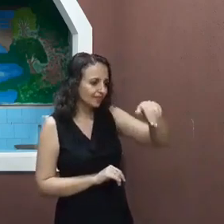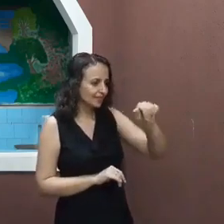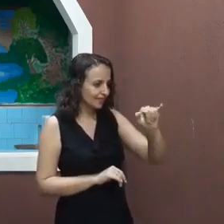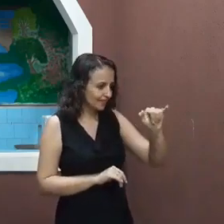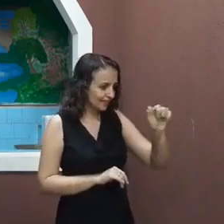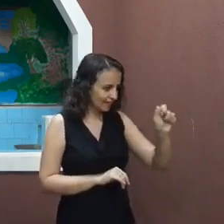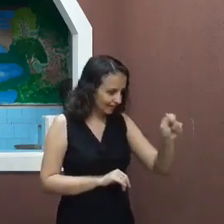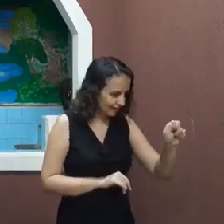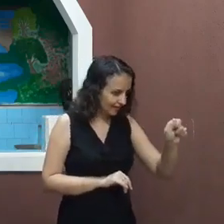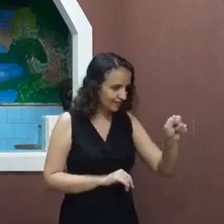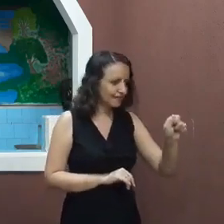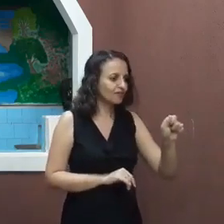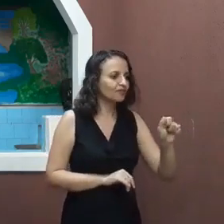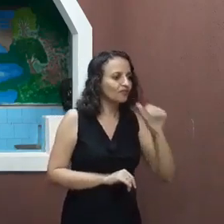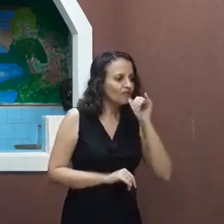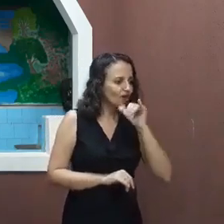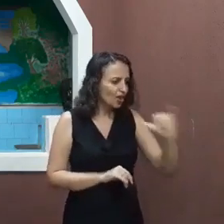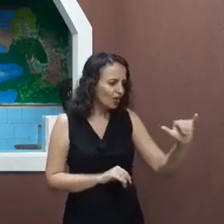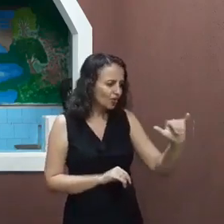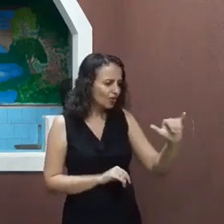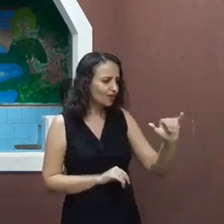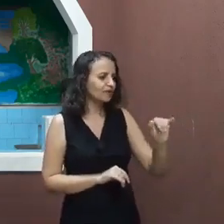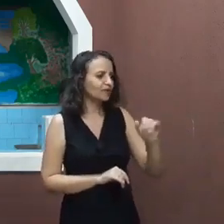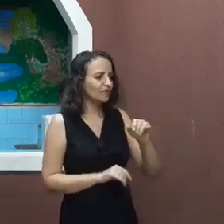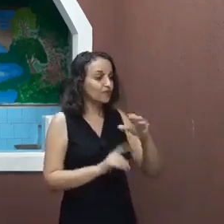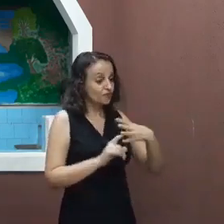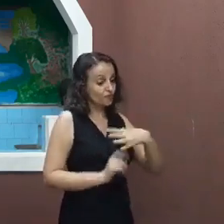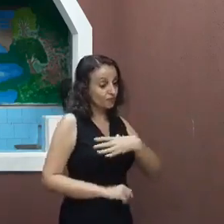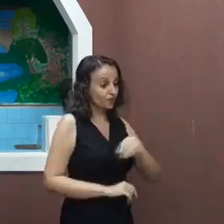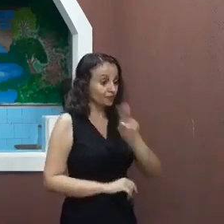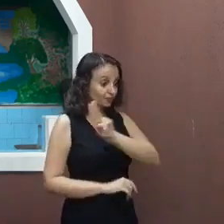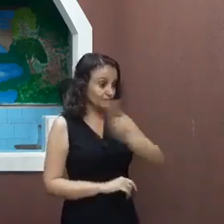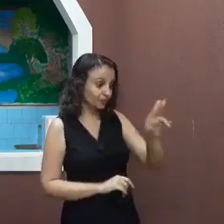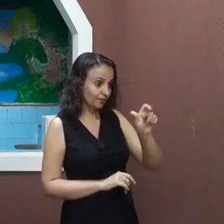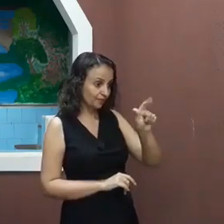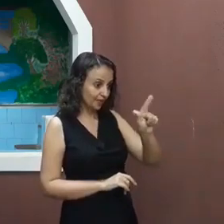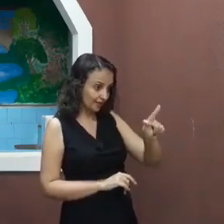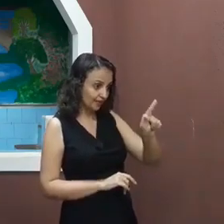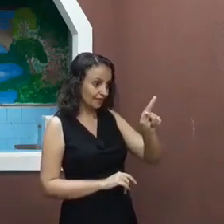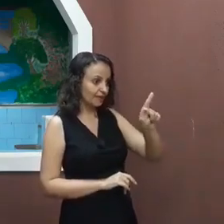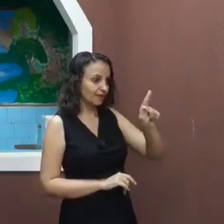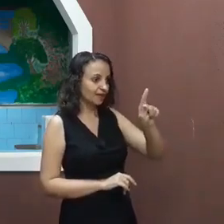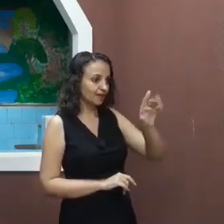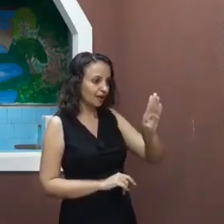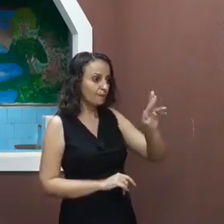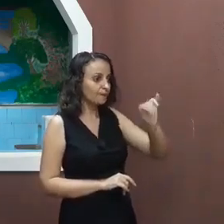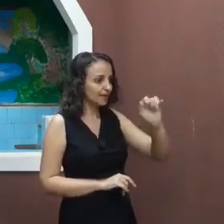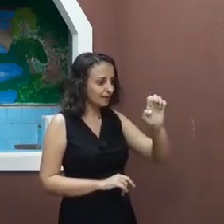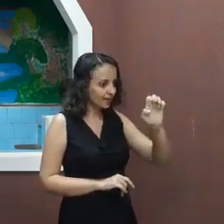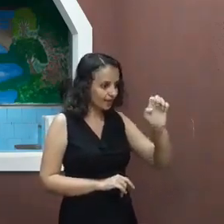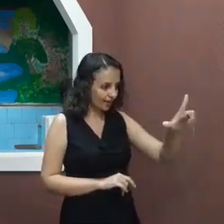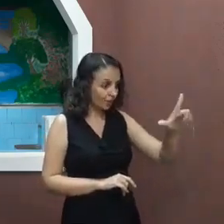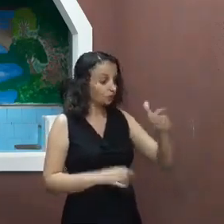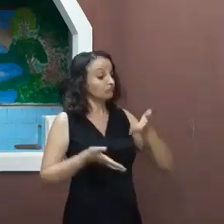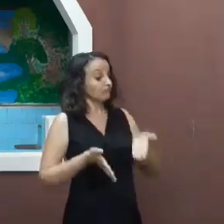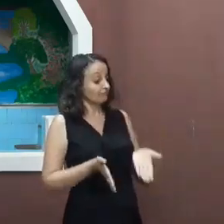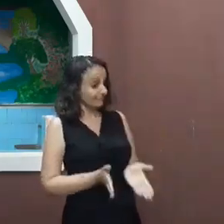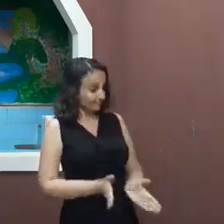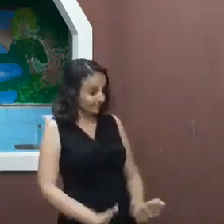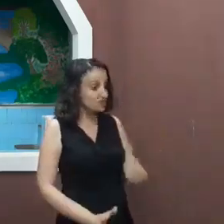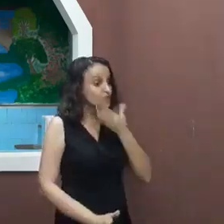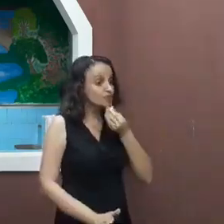Vanderlei Gabriel nasceu segunda-feira, é isso? Quinta-feira veio a luz. É interessante, eu